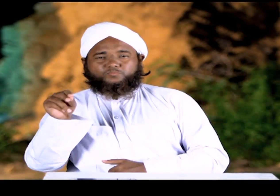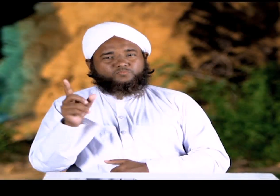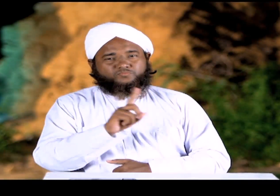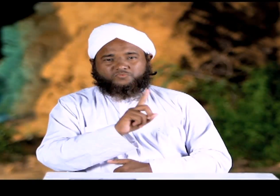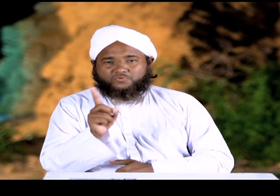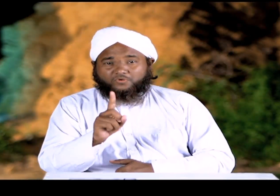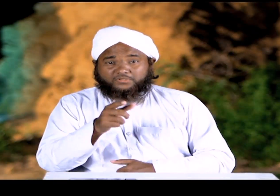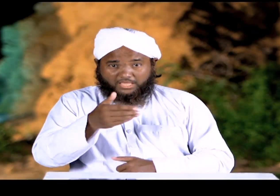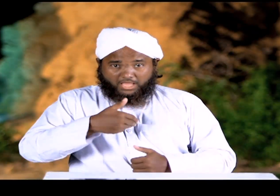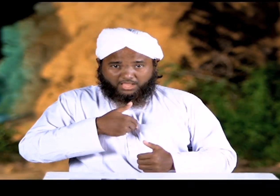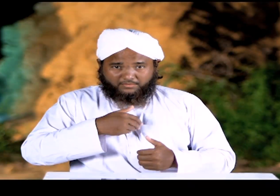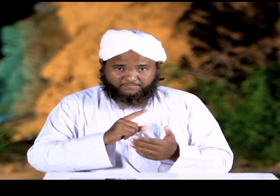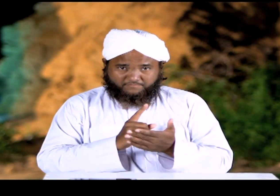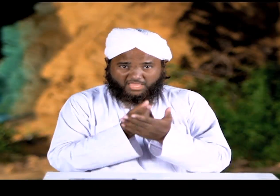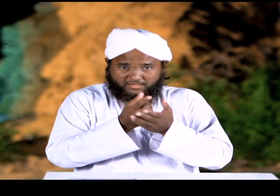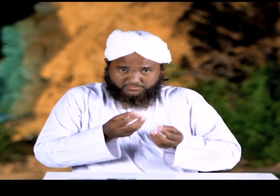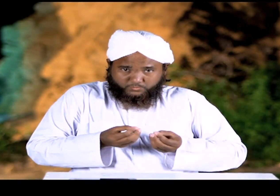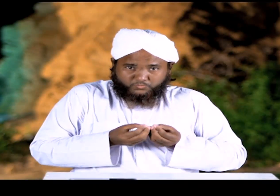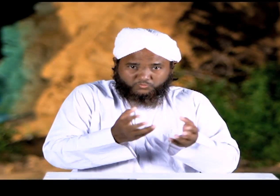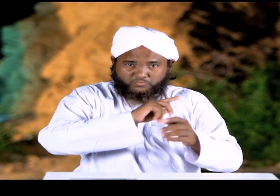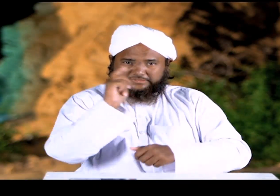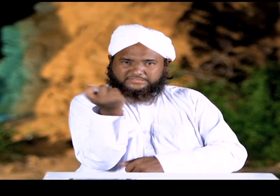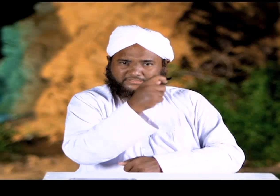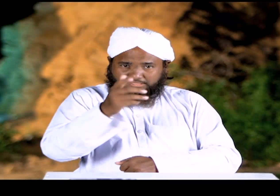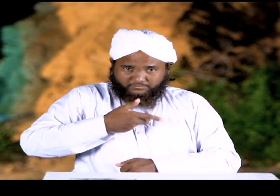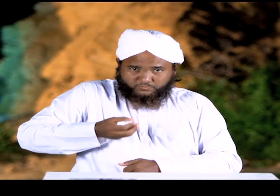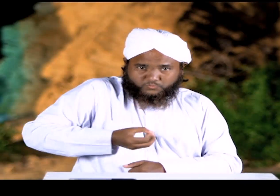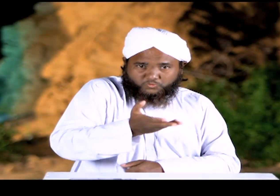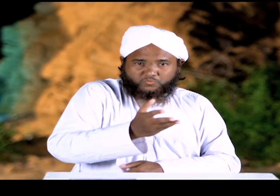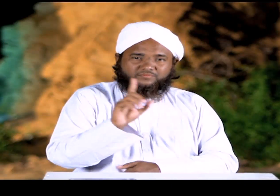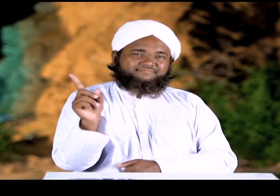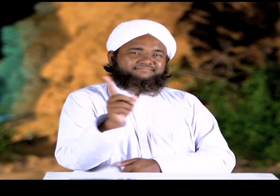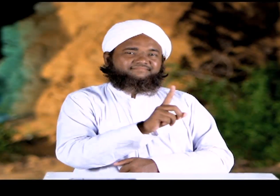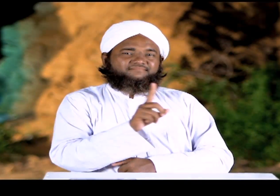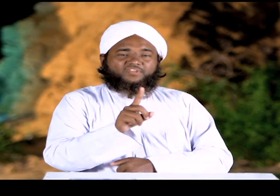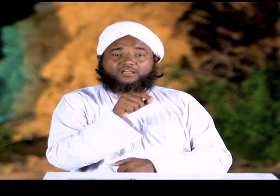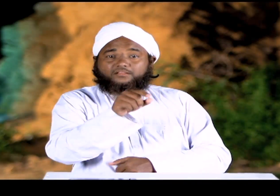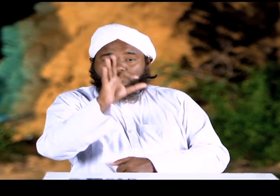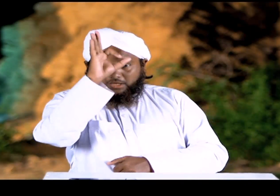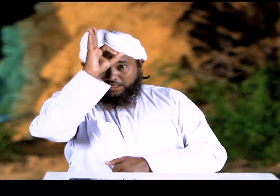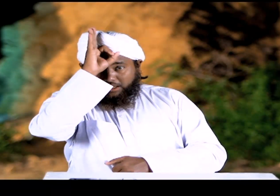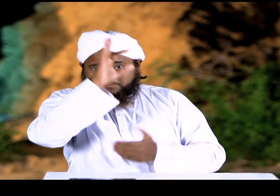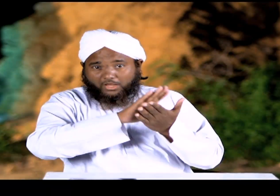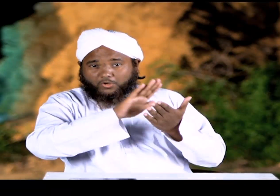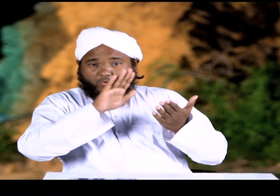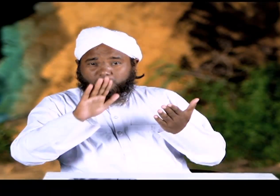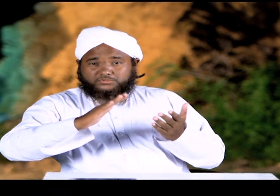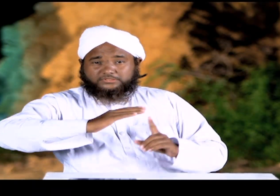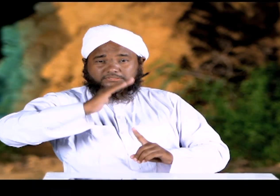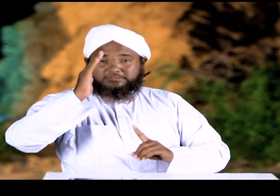اجازت دینے سے انکار کیا کہ ہماری طرف سے حملے کا آغاز نہیں ہونا چاہیے۔ پھر حضرت سیدنا امام